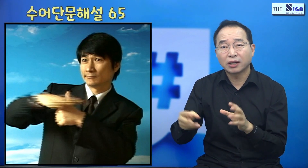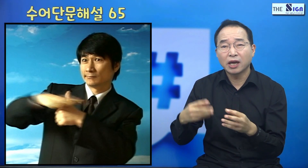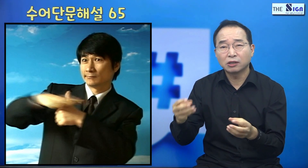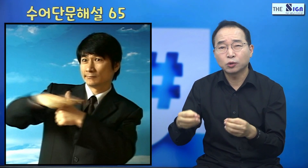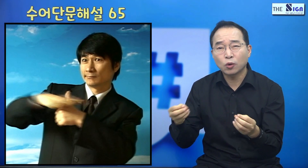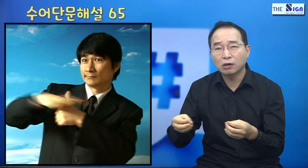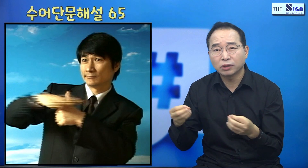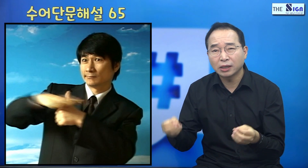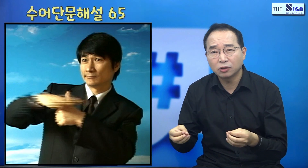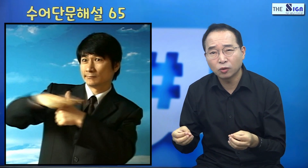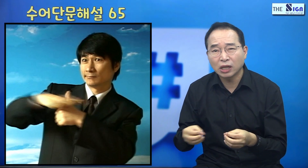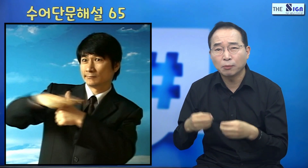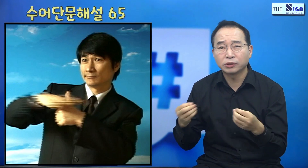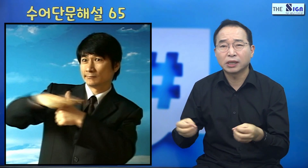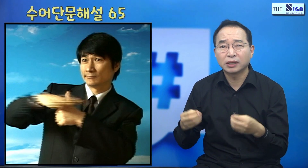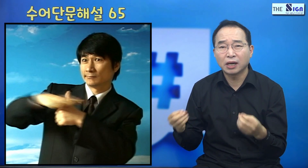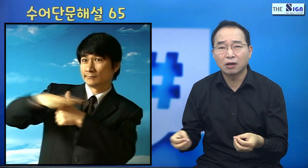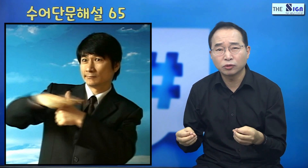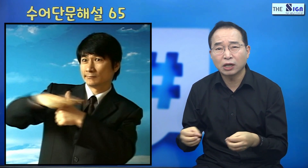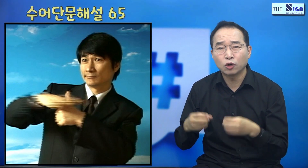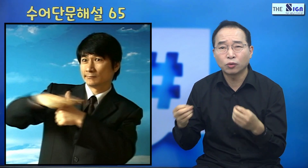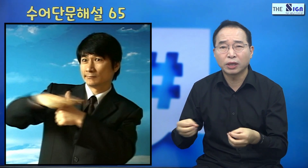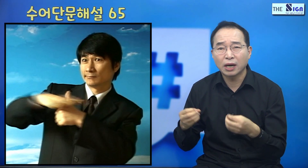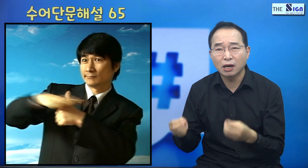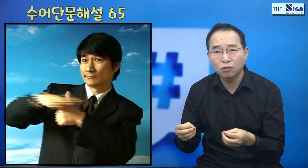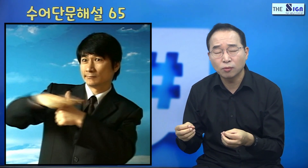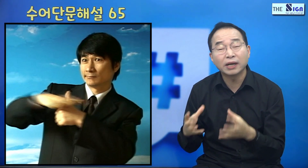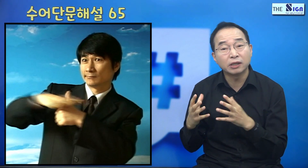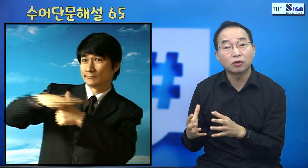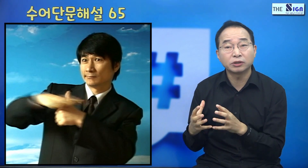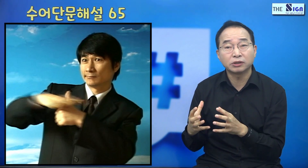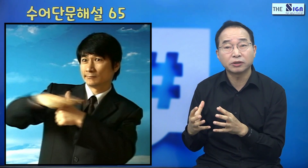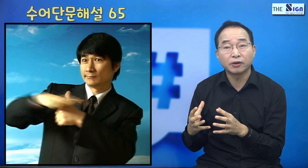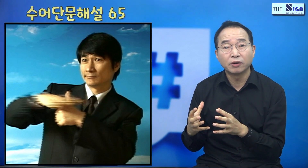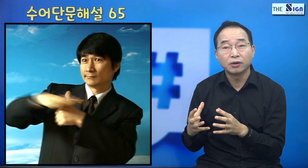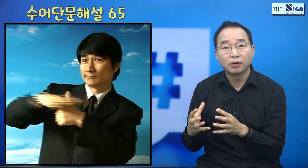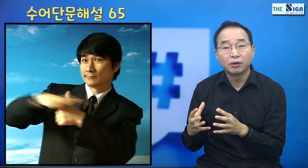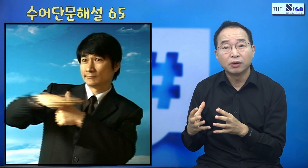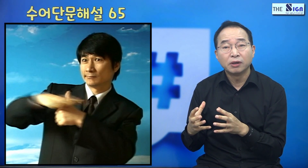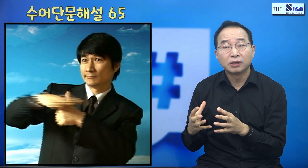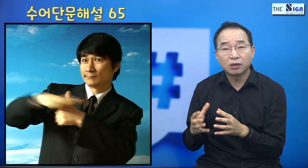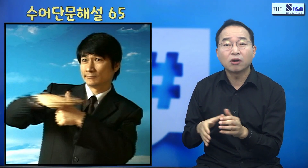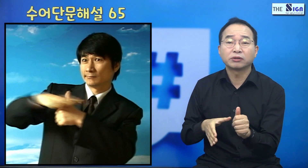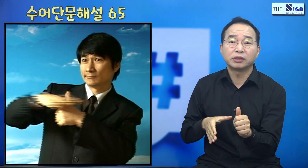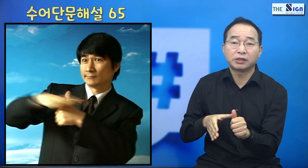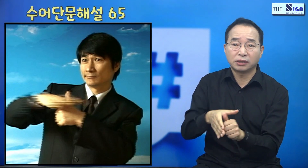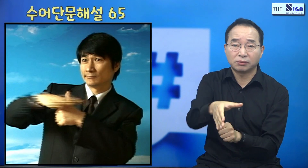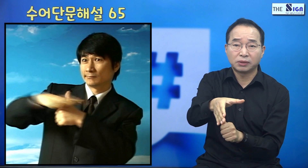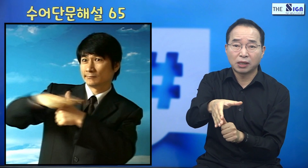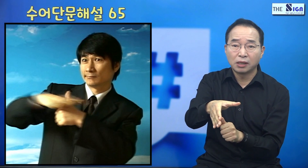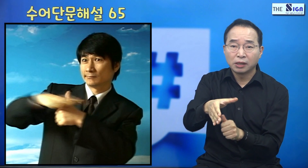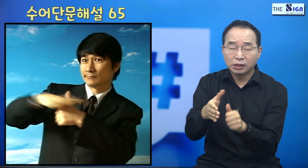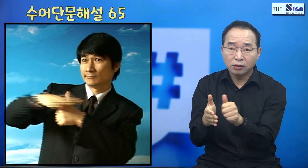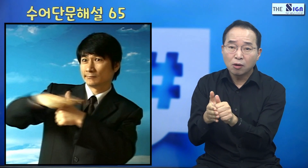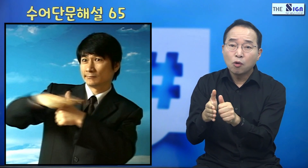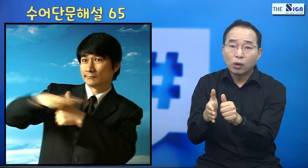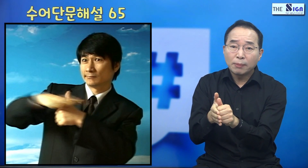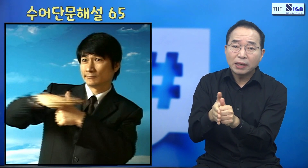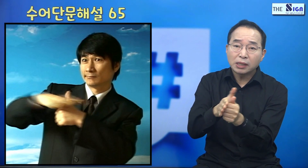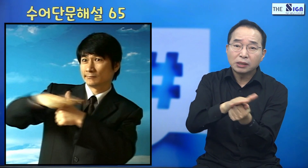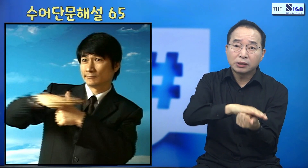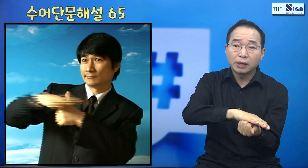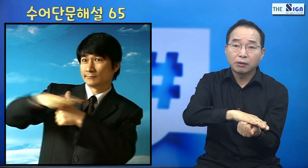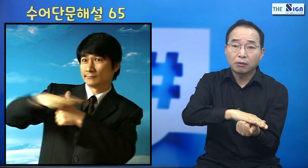누가 나를 계속 욕하고 다니고 날 못 살게 하고 날 괴롭게 하고 막 이런 것들이 있어요. 그런 것들을 이렇게 씁니다. 그래서